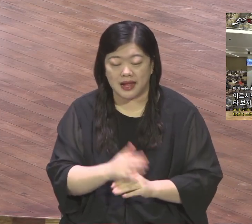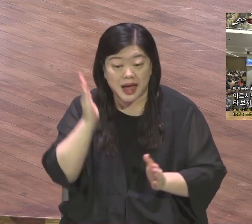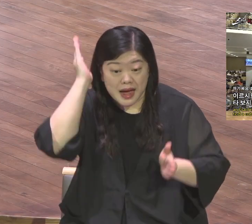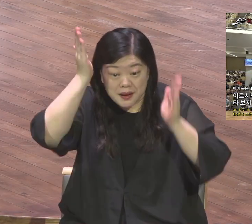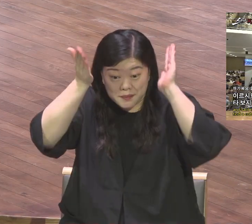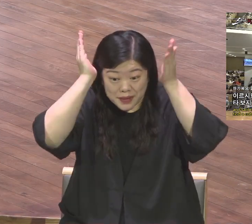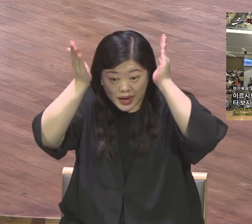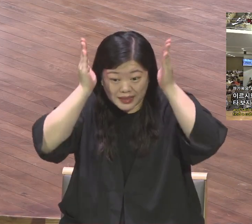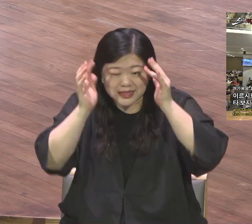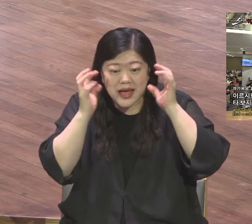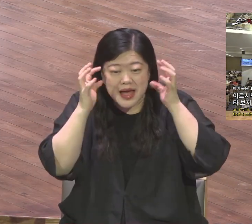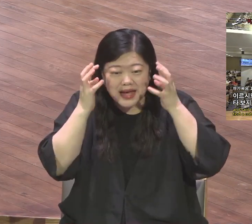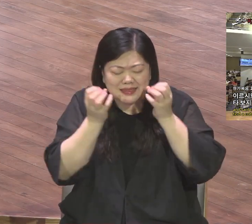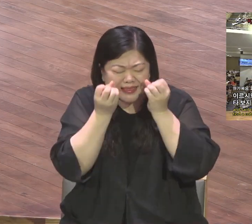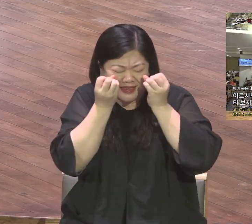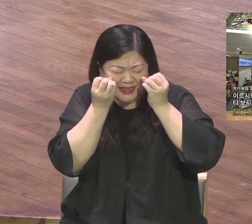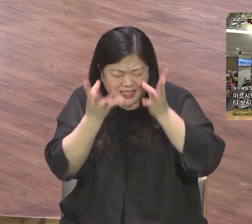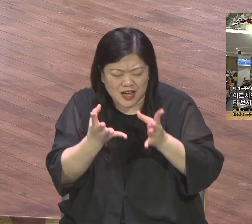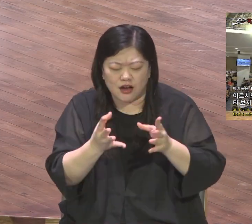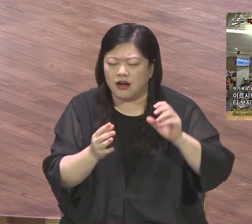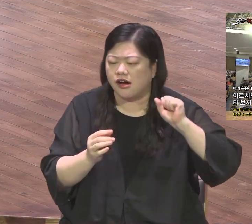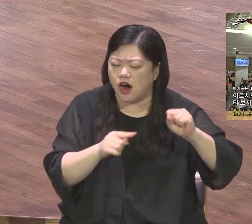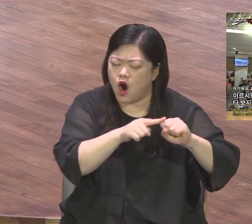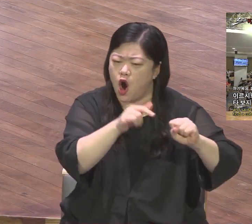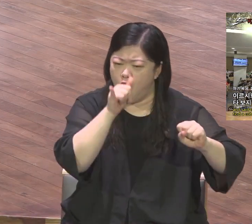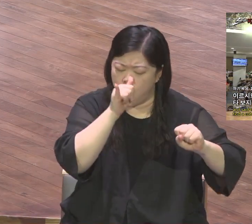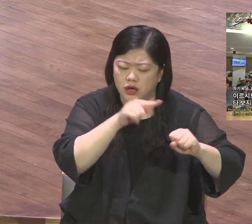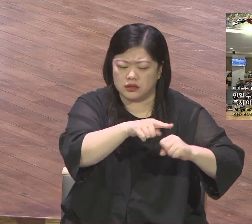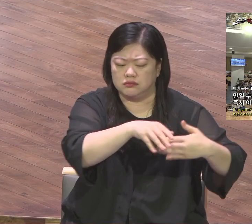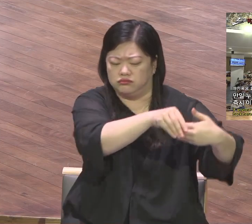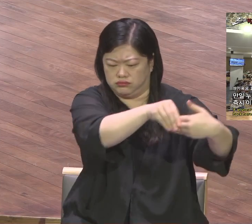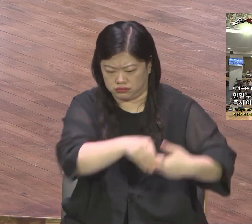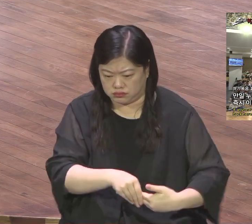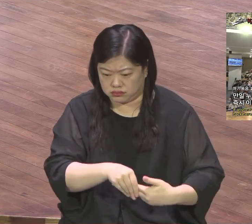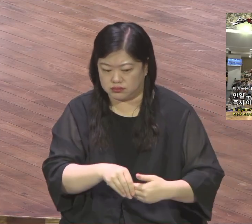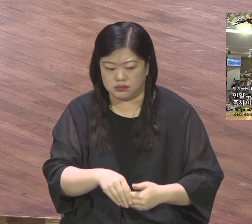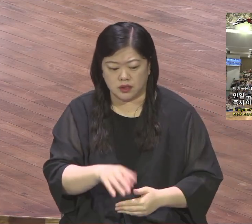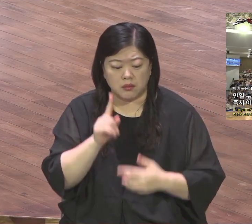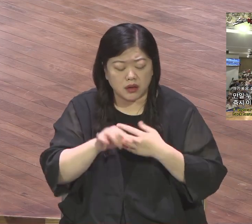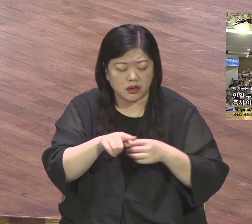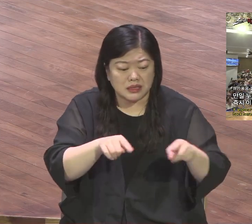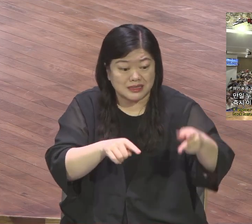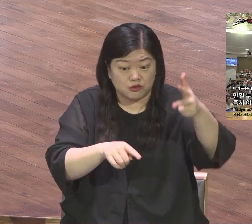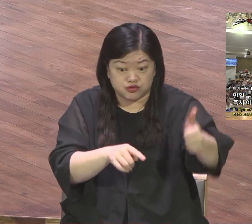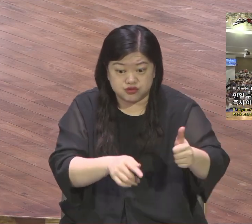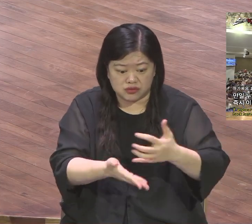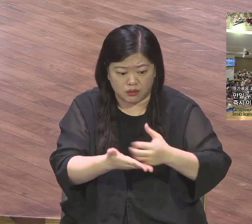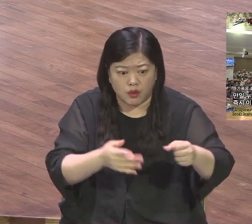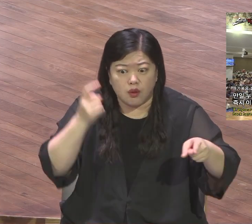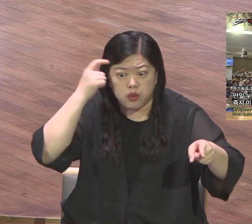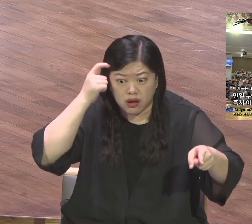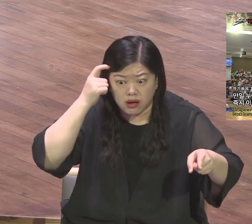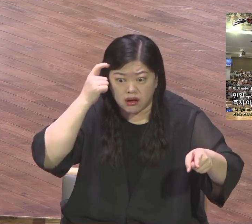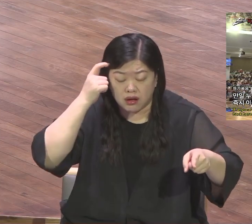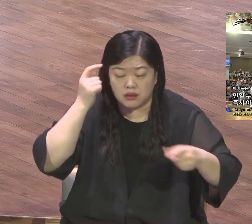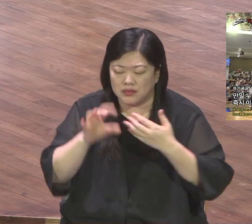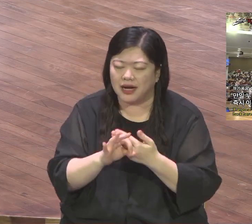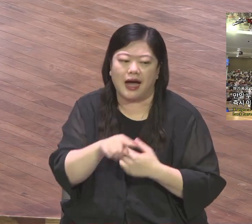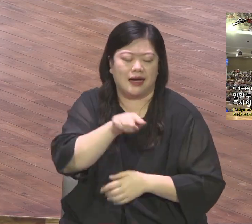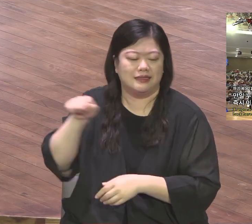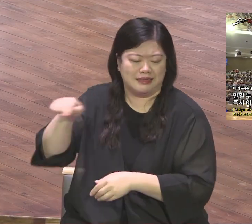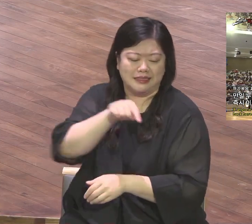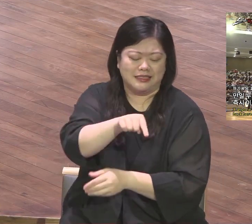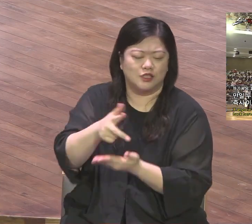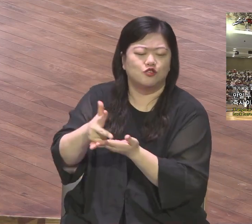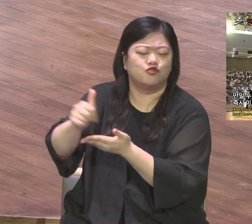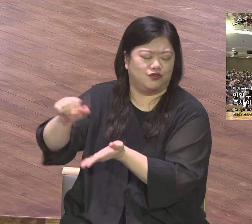아무도 타보지 않은 나귀 새끼가 메어 있는 것을 보리니 풀어 끌고 오라. 만일 누가 너희에게 왜 이렇게 하느냐 묻거든 주가 쓰시겠다